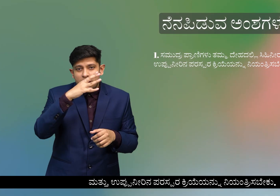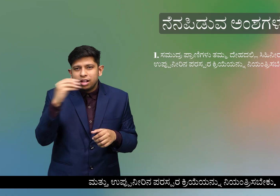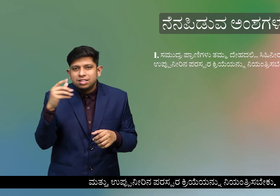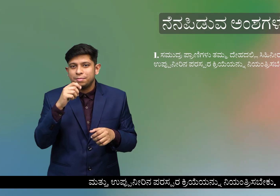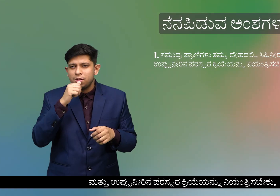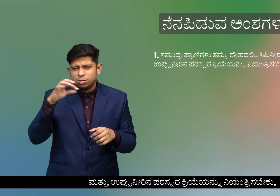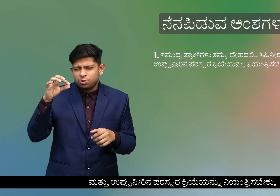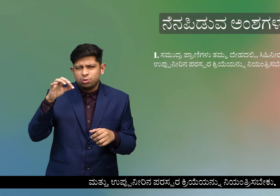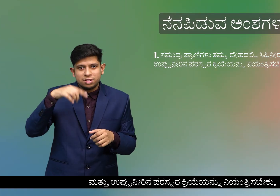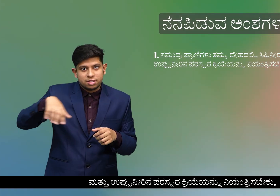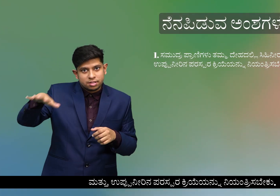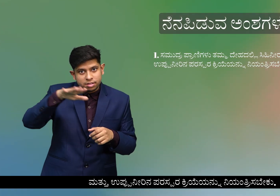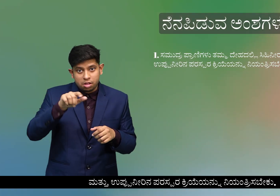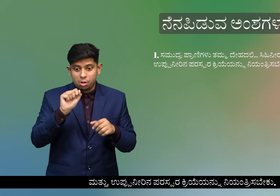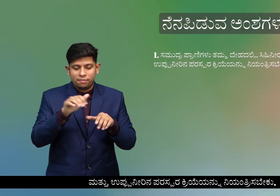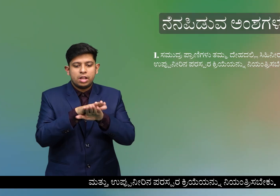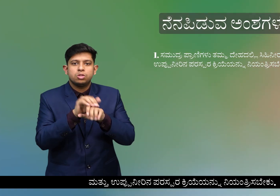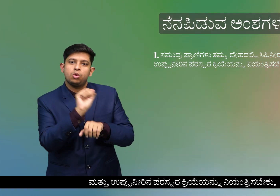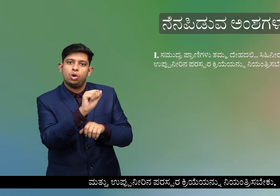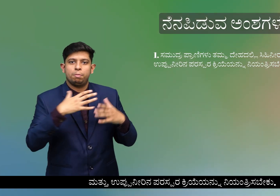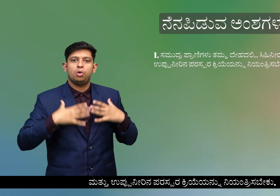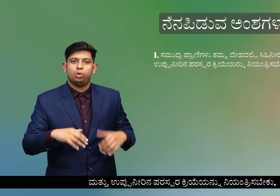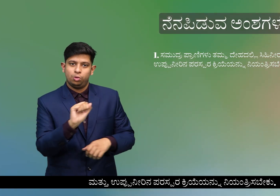ಕ್ರಿಯೆಯನ್ನು ನಿಯಂತ್ರಿಸಬೇಕು.